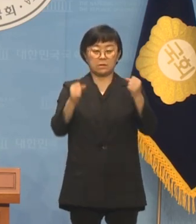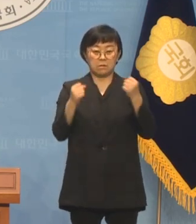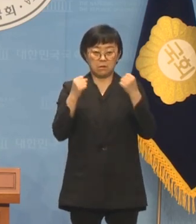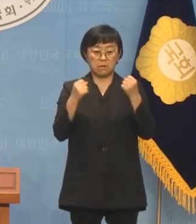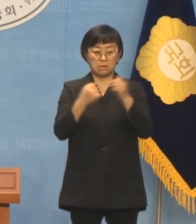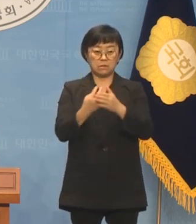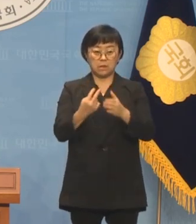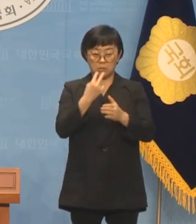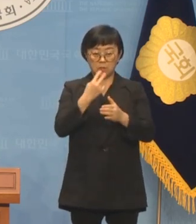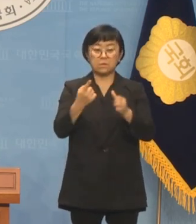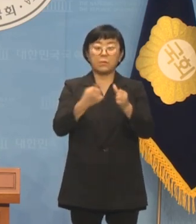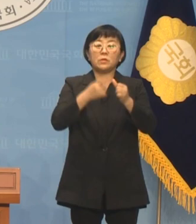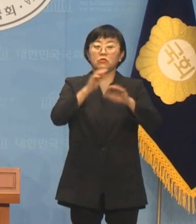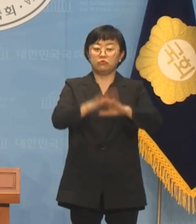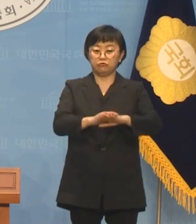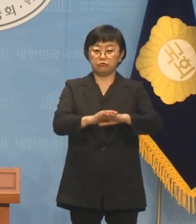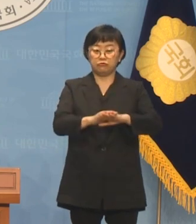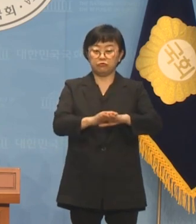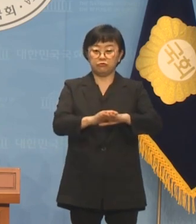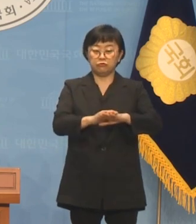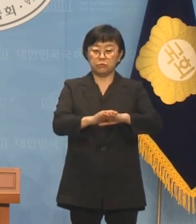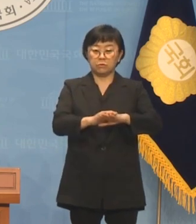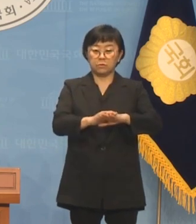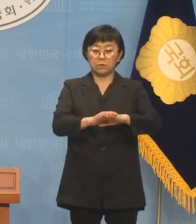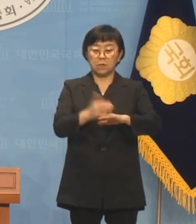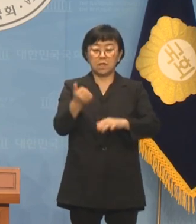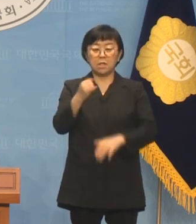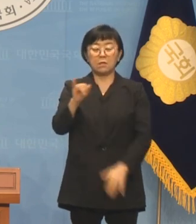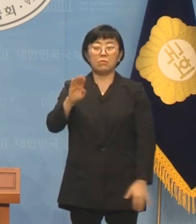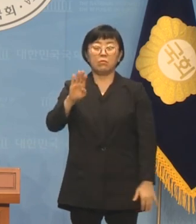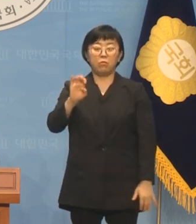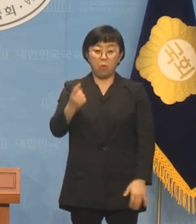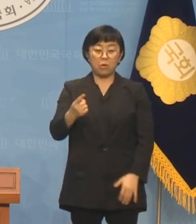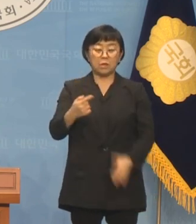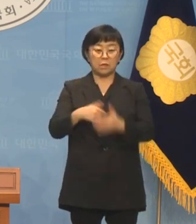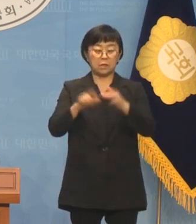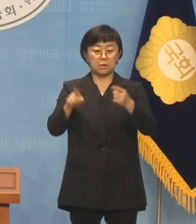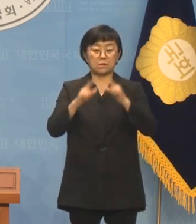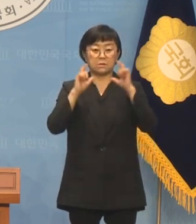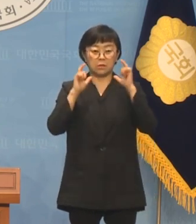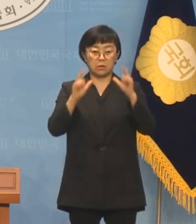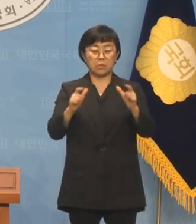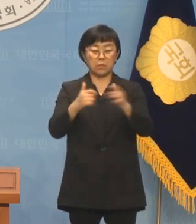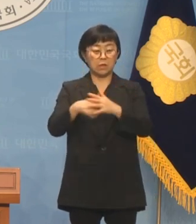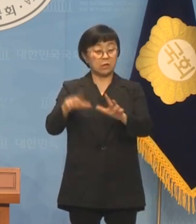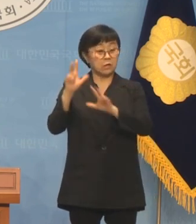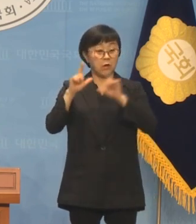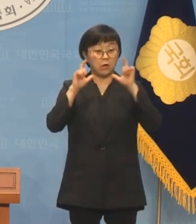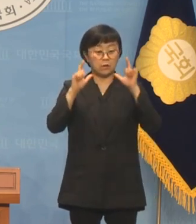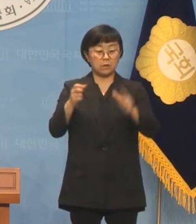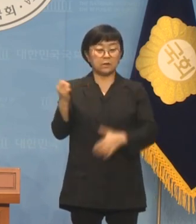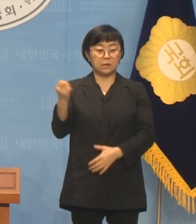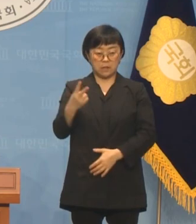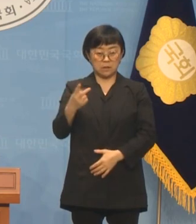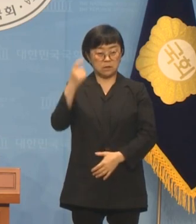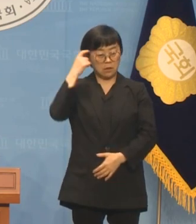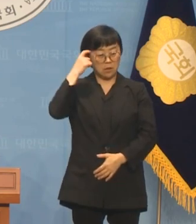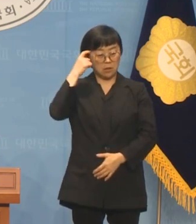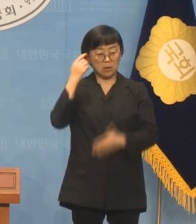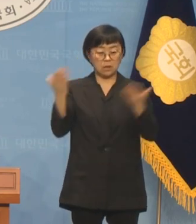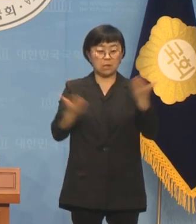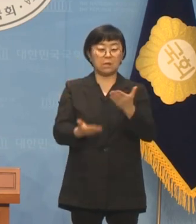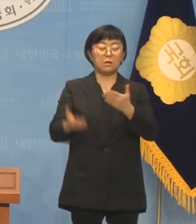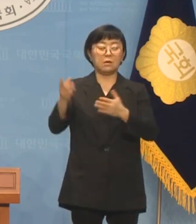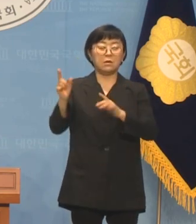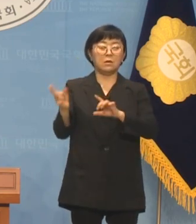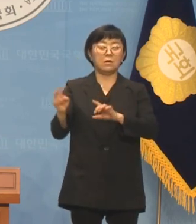건강과 생명을 첫째로 생각해야 하는 히포크라테스 선서를 다시 한번 되새기며 조속히 업무에 복귀해